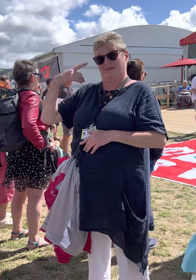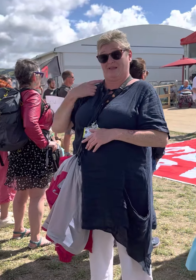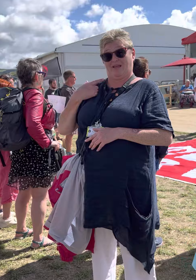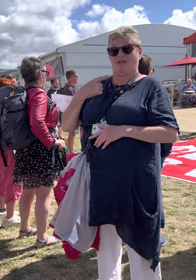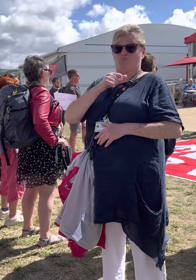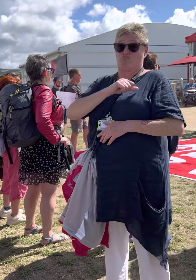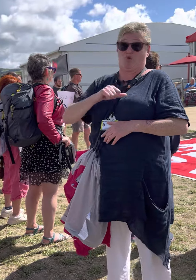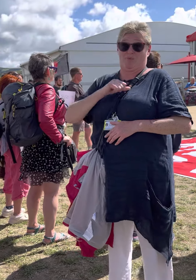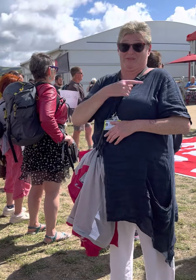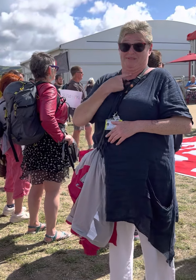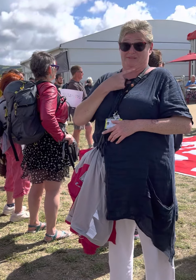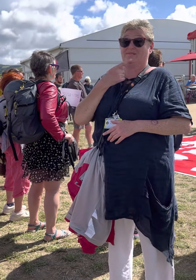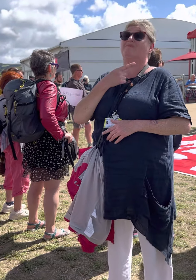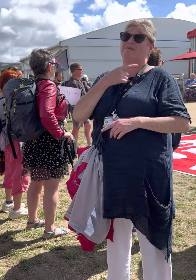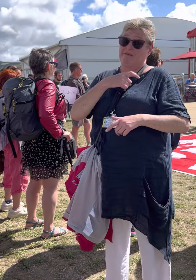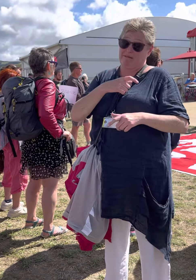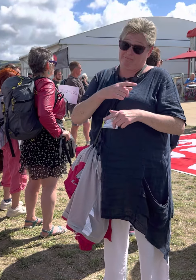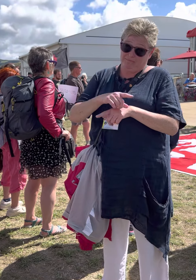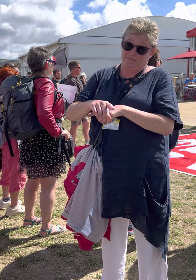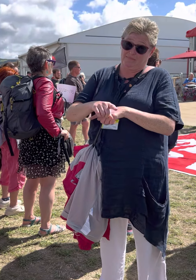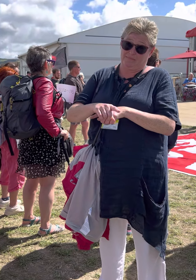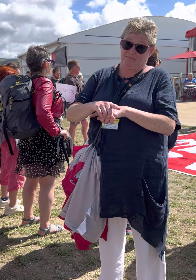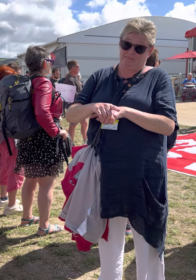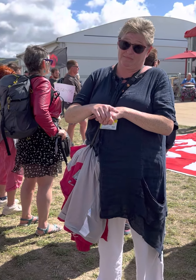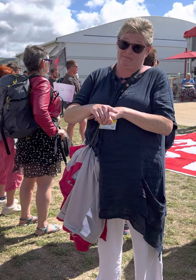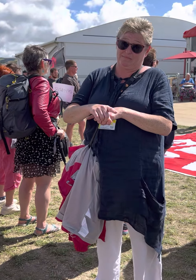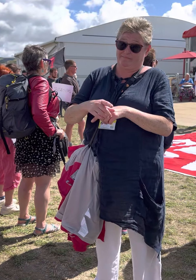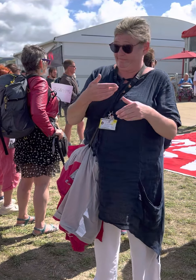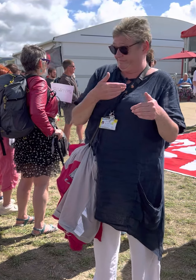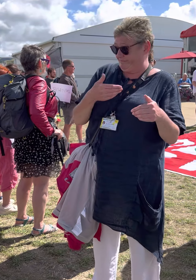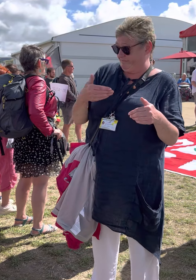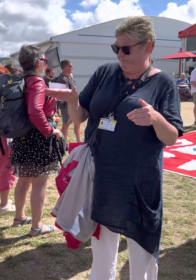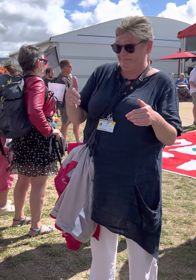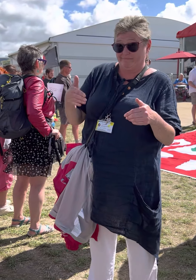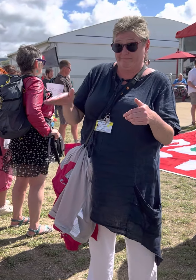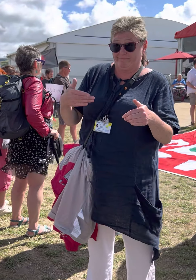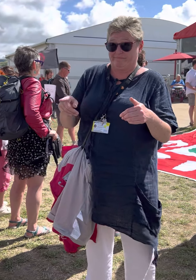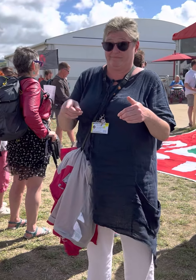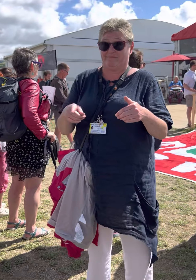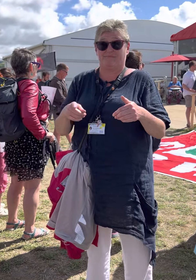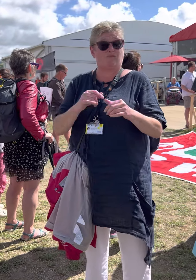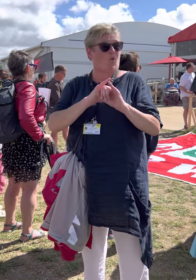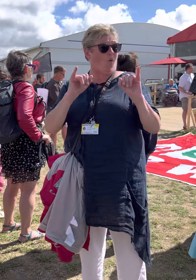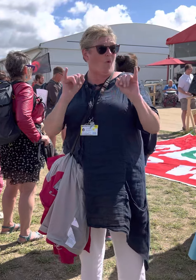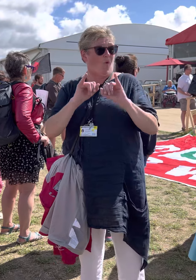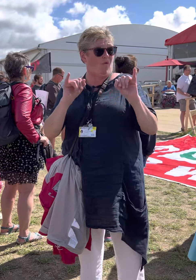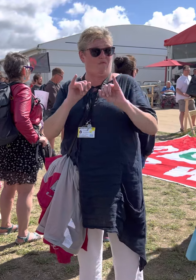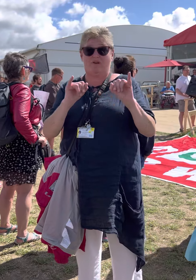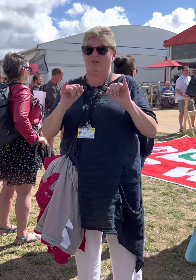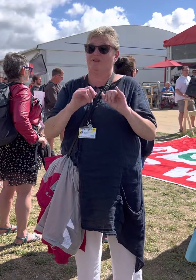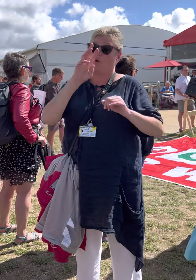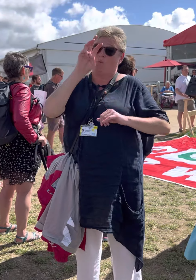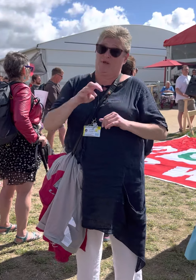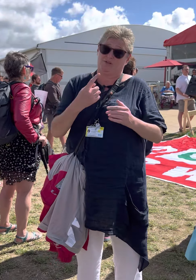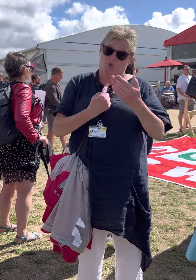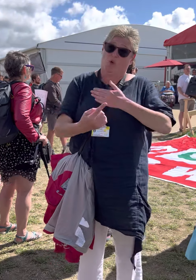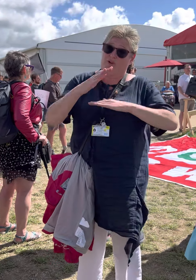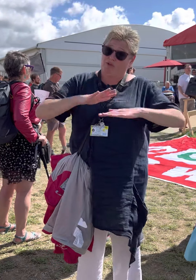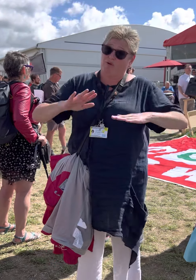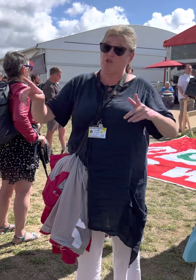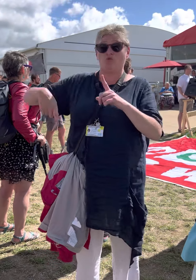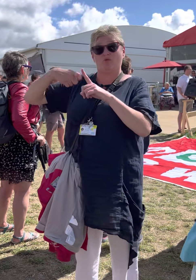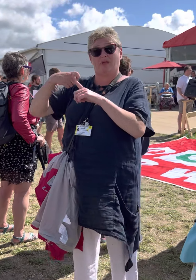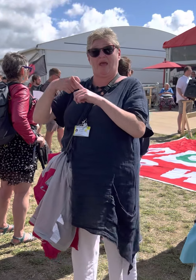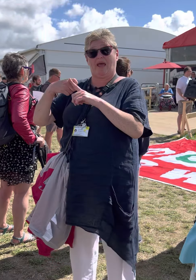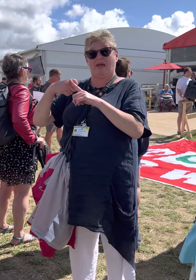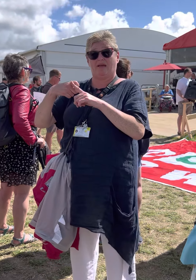ei gair nhw a chyflwyno gwaharddiad a droi allan difau, achos mae'n warth. Taw Cymru yw'r unig gwlad ym Mhrydain